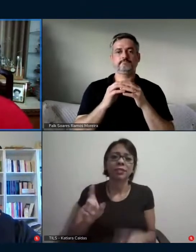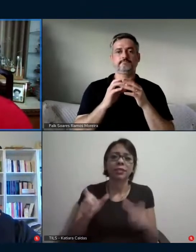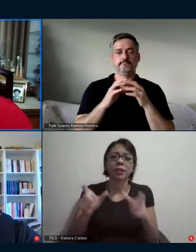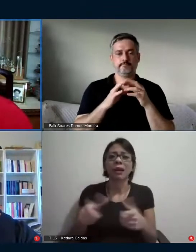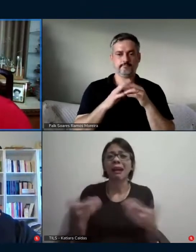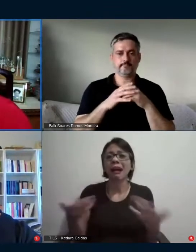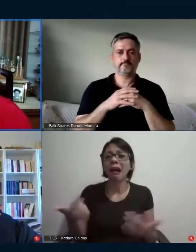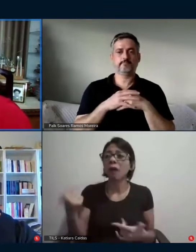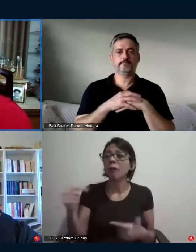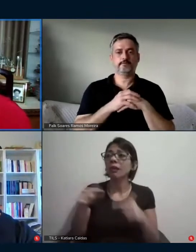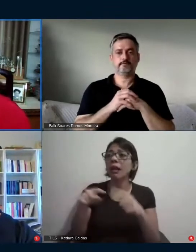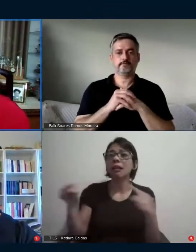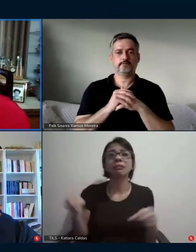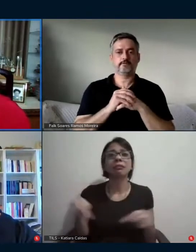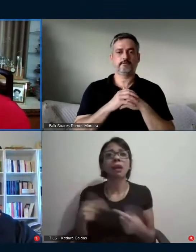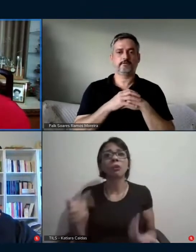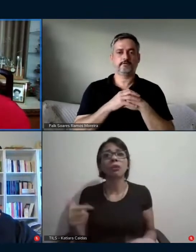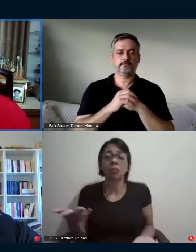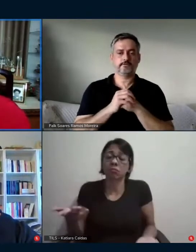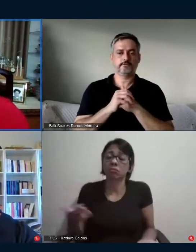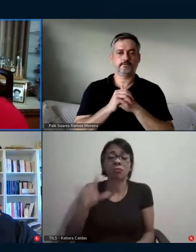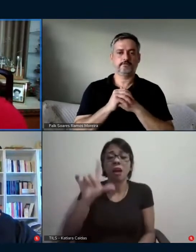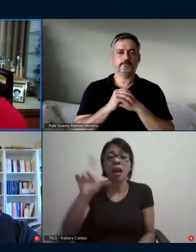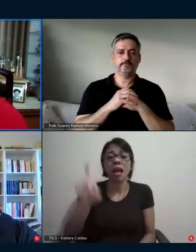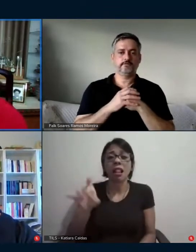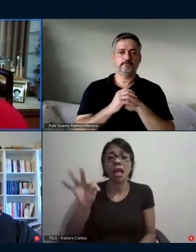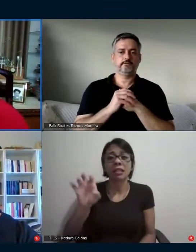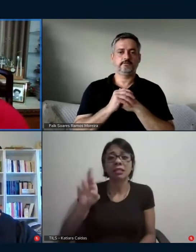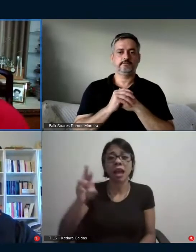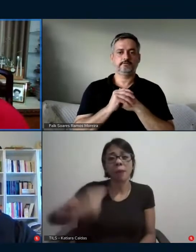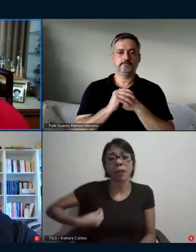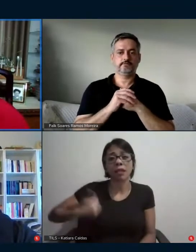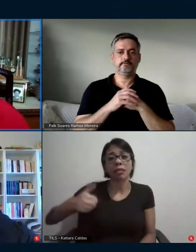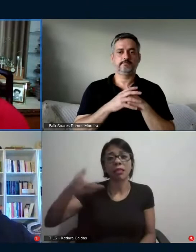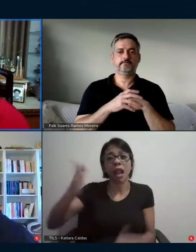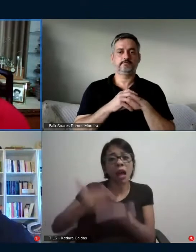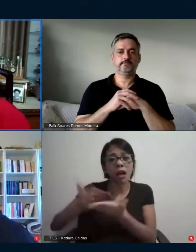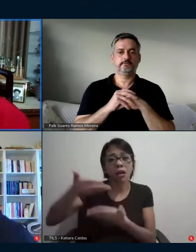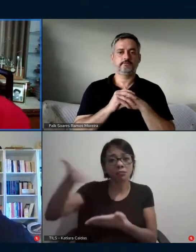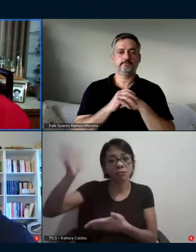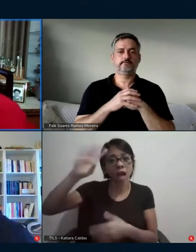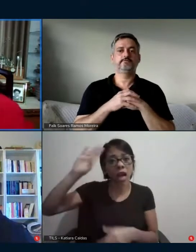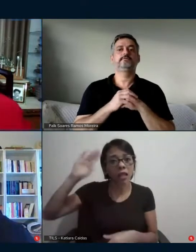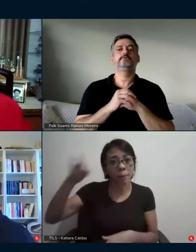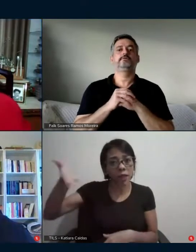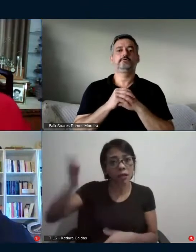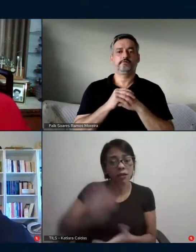não tem nenhuma sala. Tem, o Lexterme está lá, o Lexterme vai ser o ponto de partida da academia.